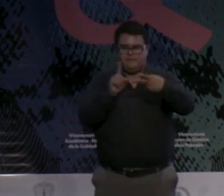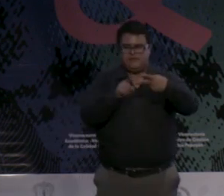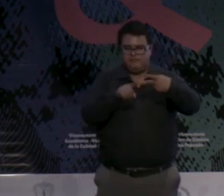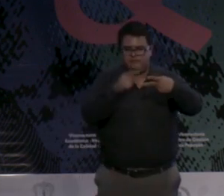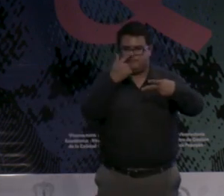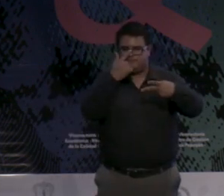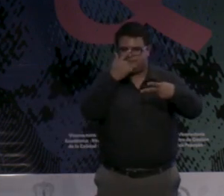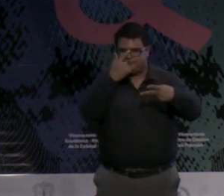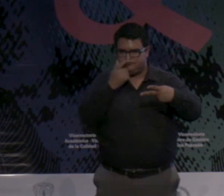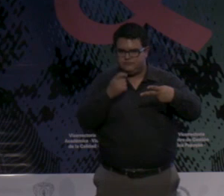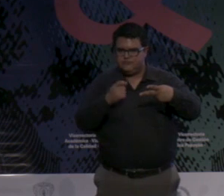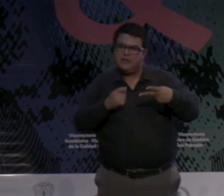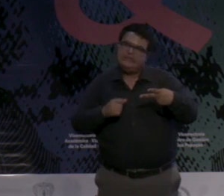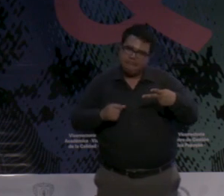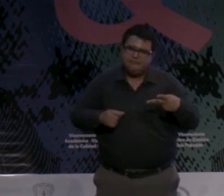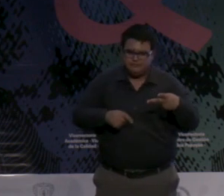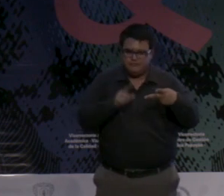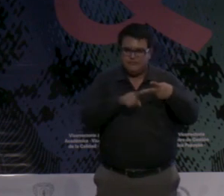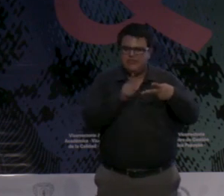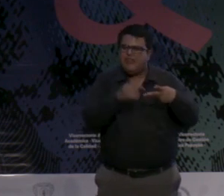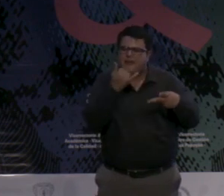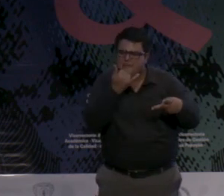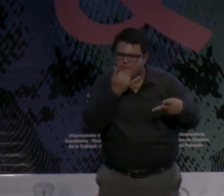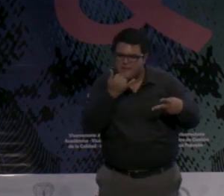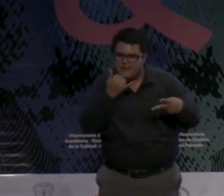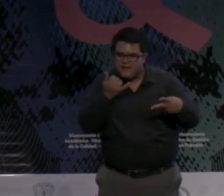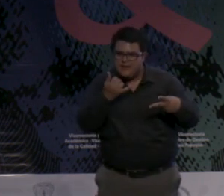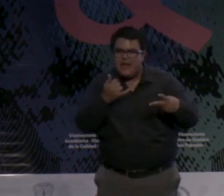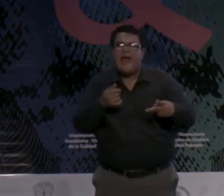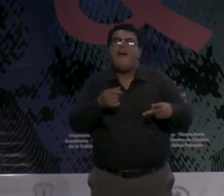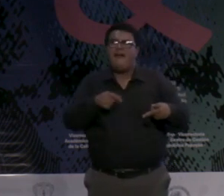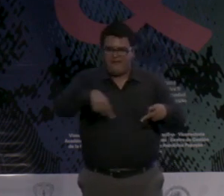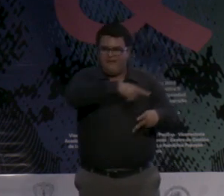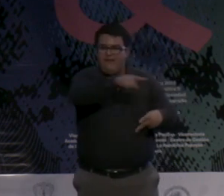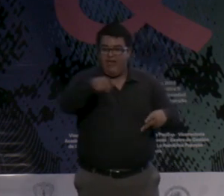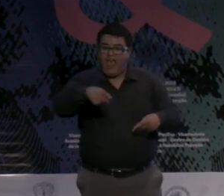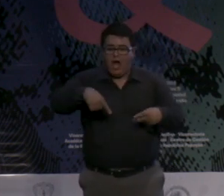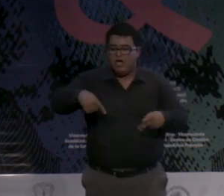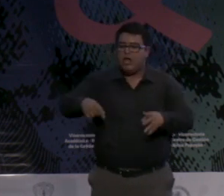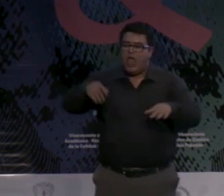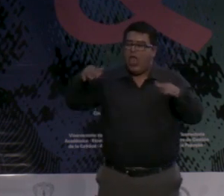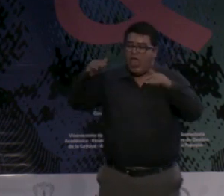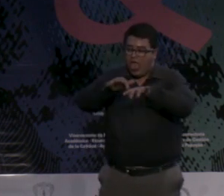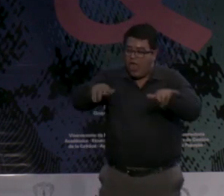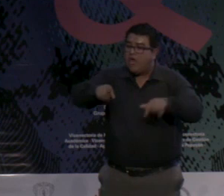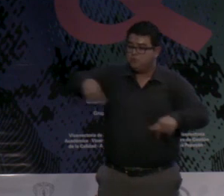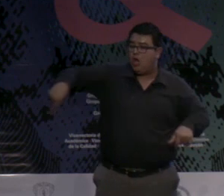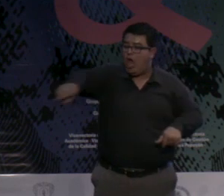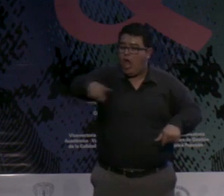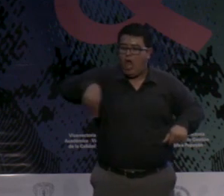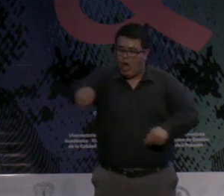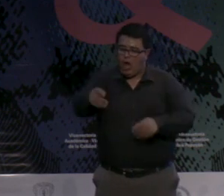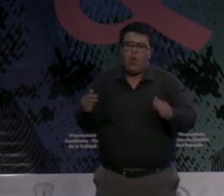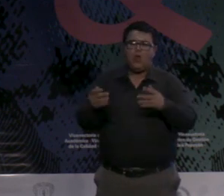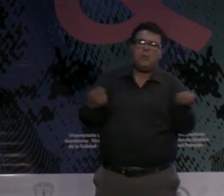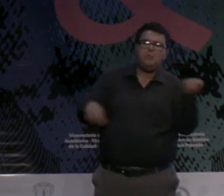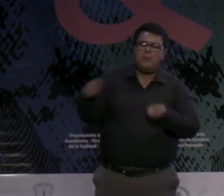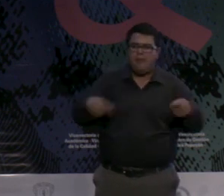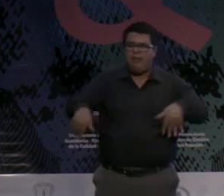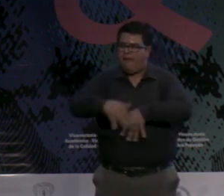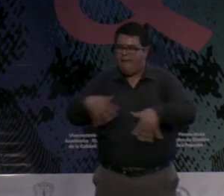y distribuyen droga. Y nosotros los conocíamos, nosotros hemos hablado con ellos, sabemos quiénes son. La